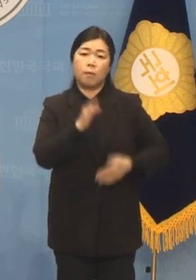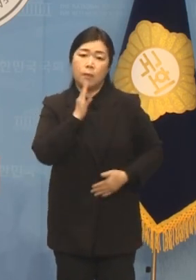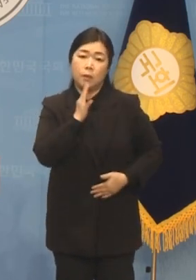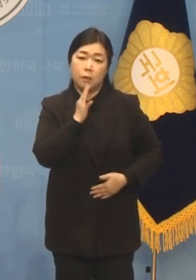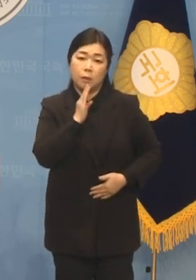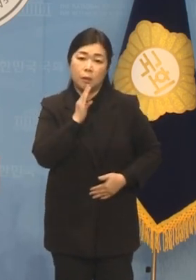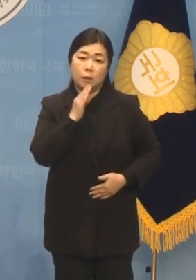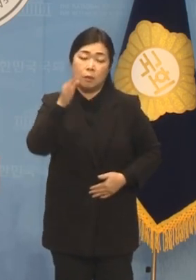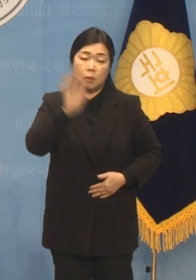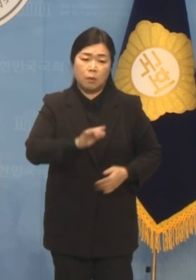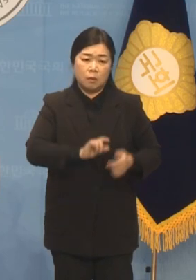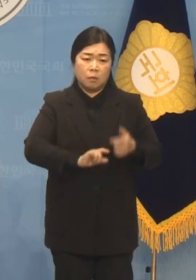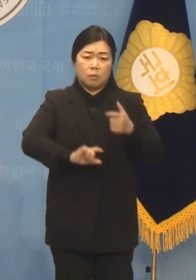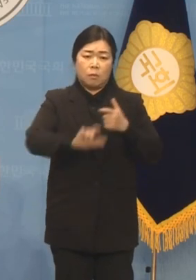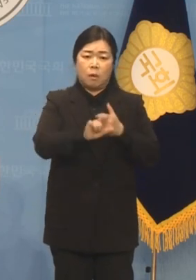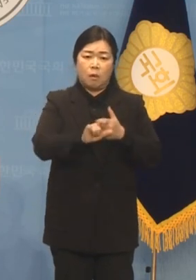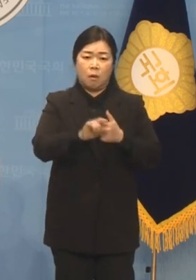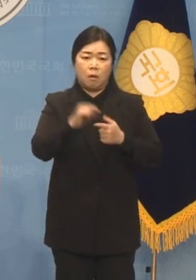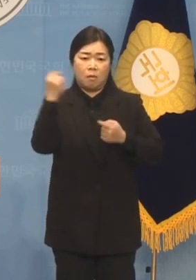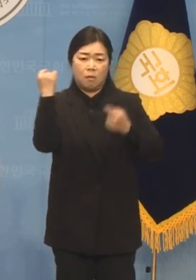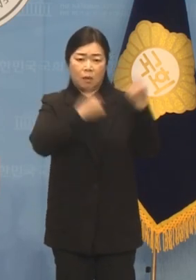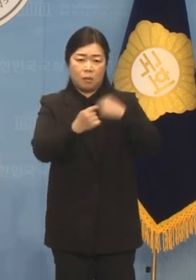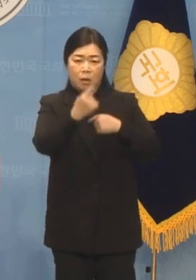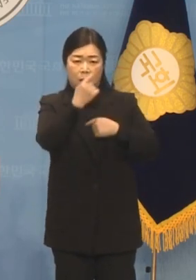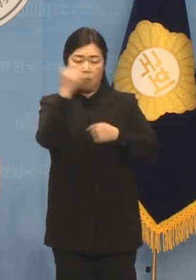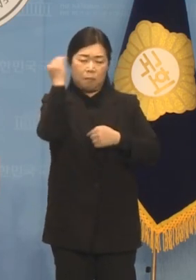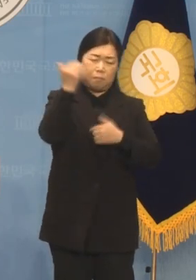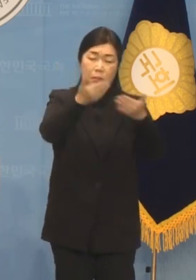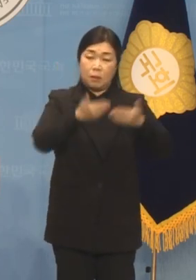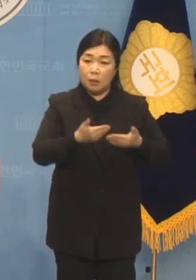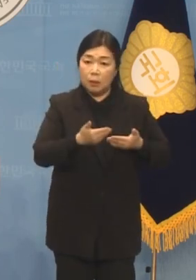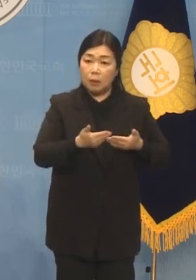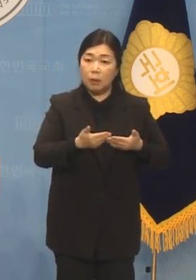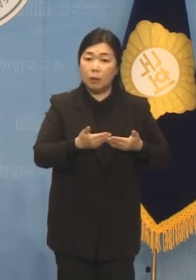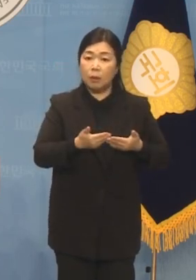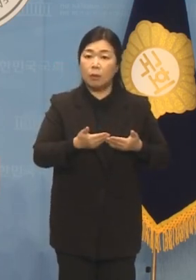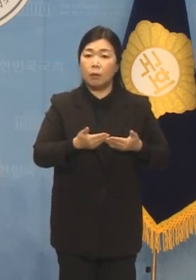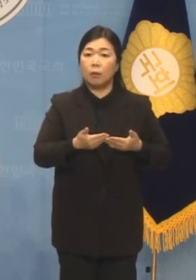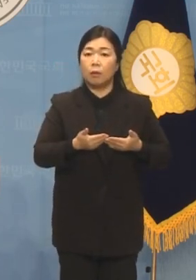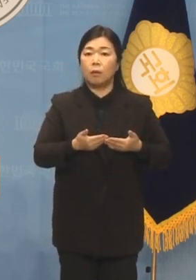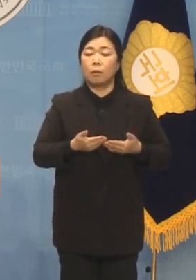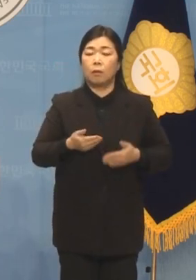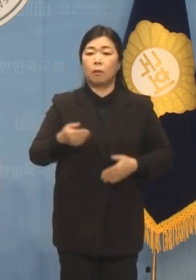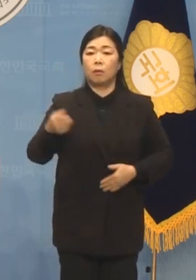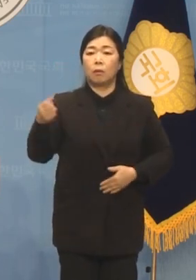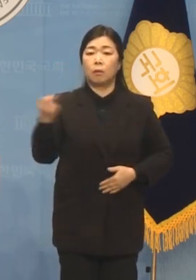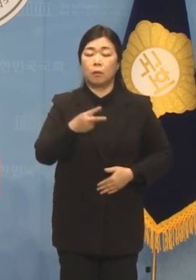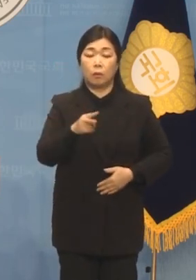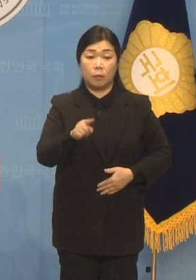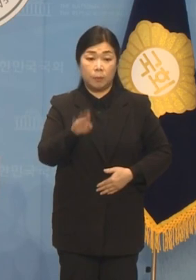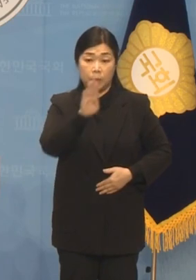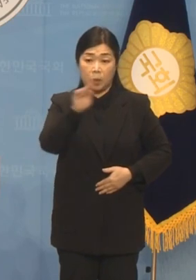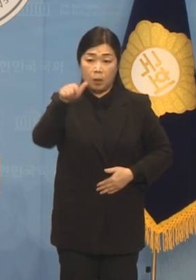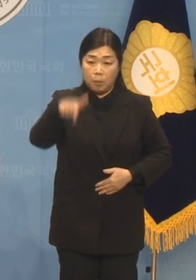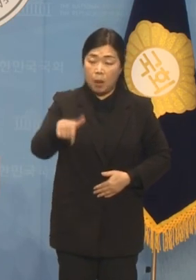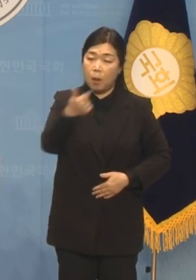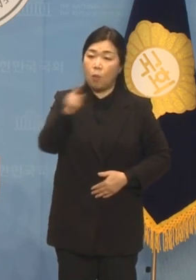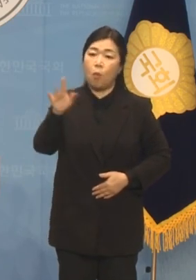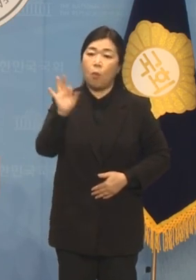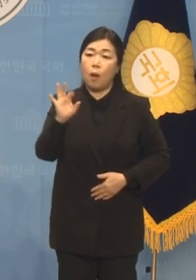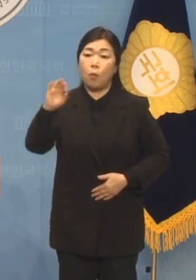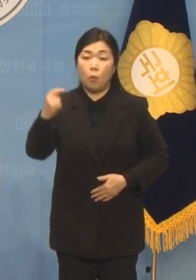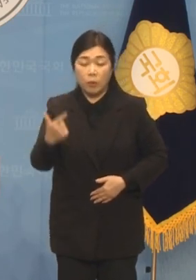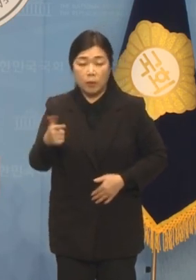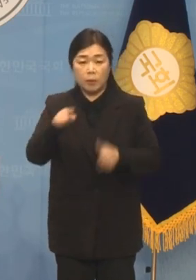그중 박강원 전 원내대표는 하위 통보를 받고도 그 누구도 비판하지 않았고